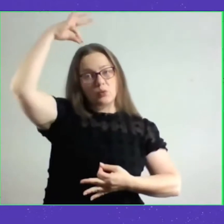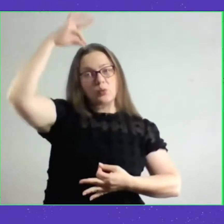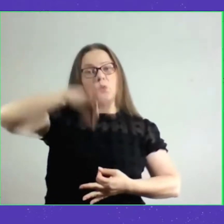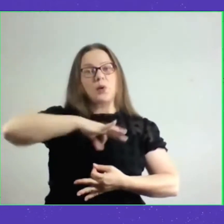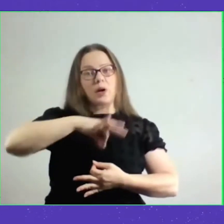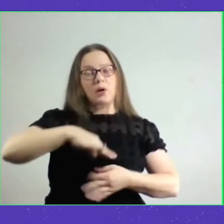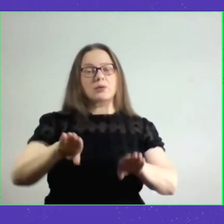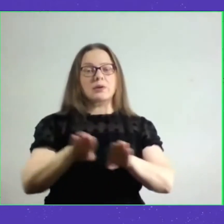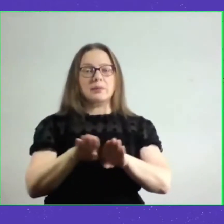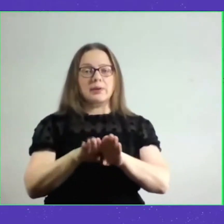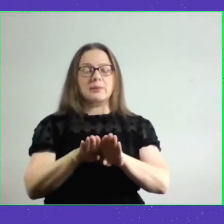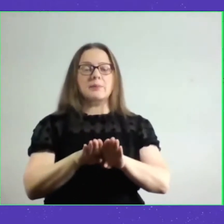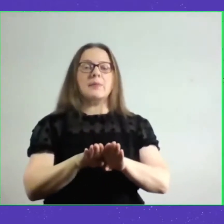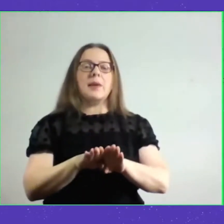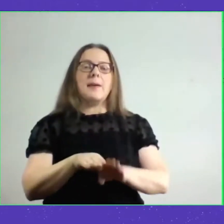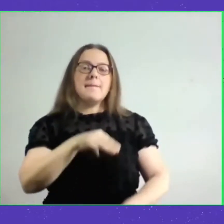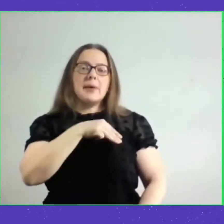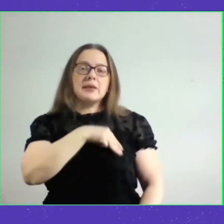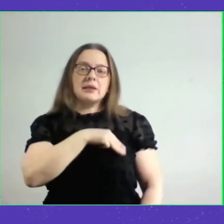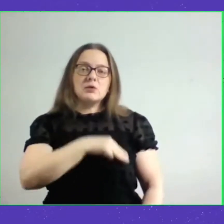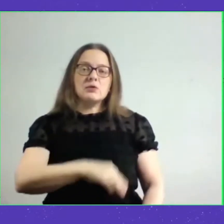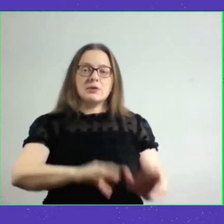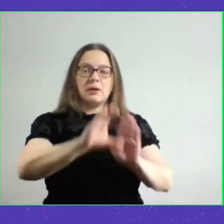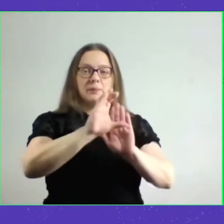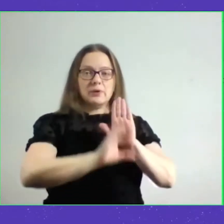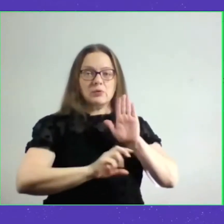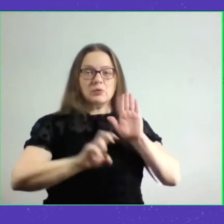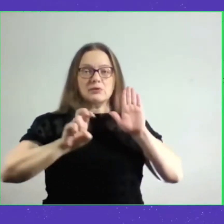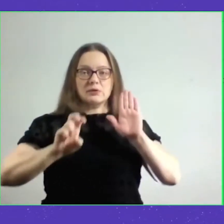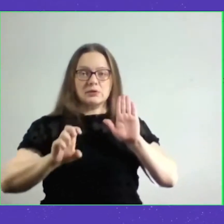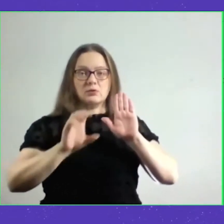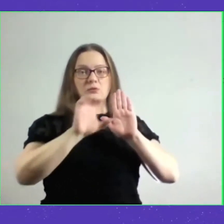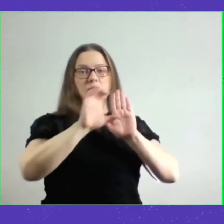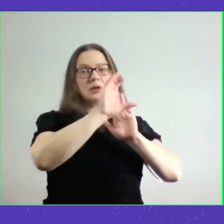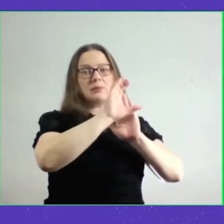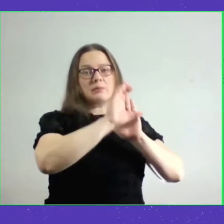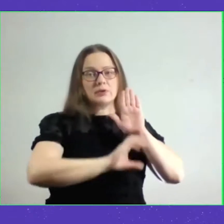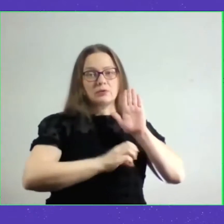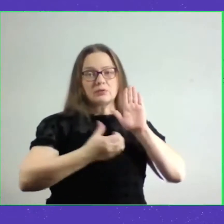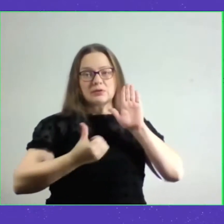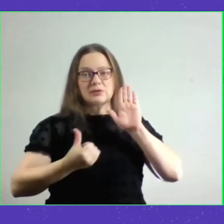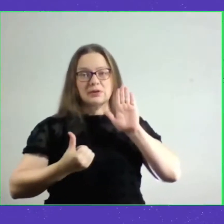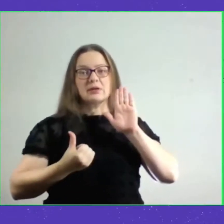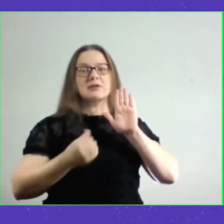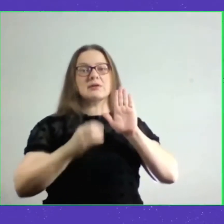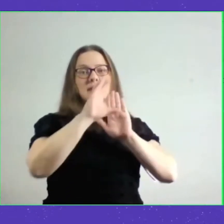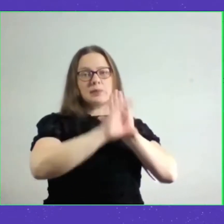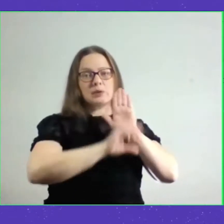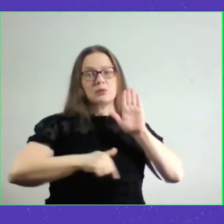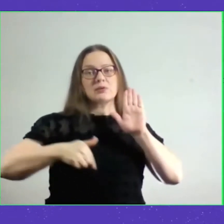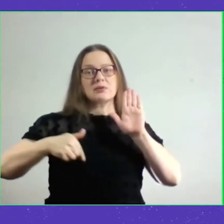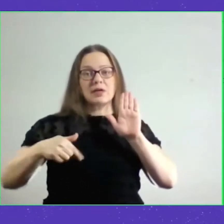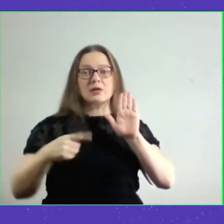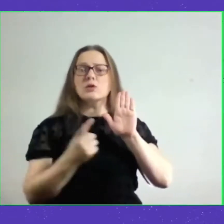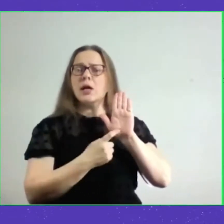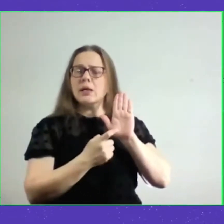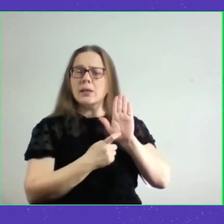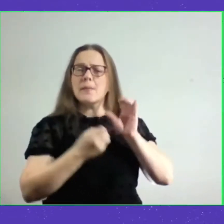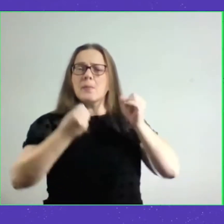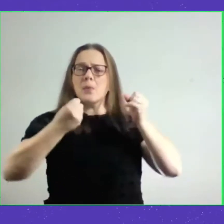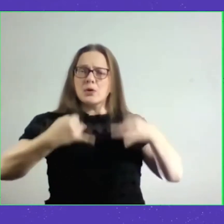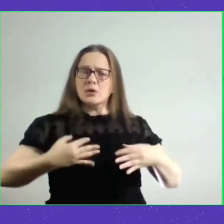6 e 7, ali nós vemos a igreja revelada, nós vemos a vida normal da igreja